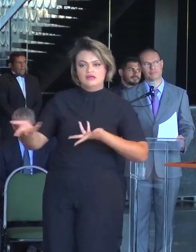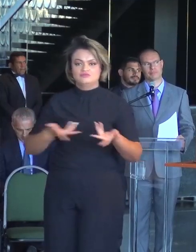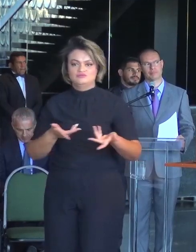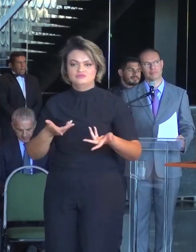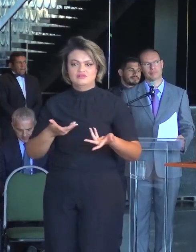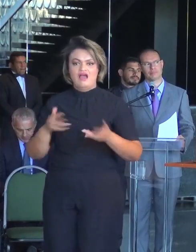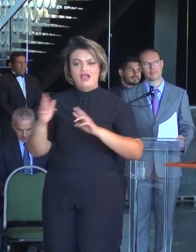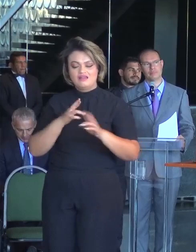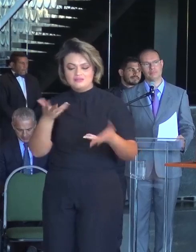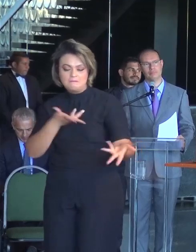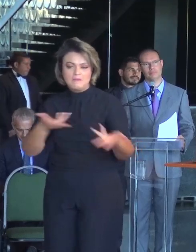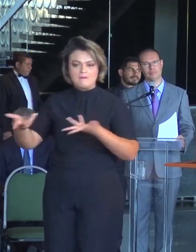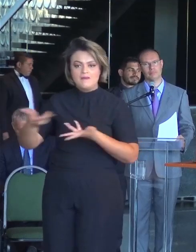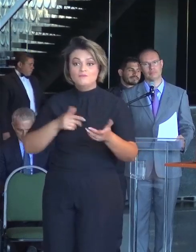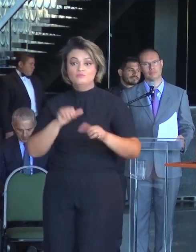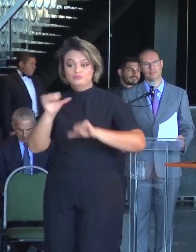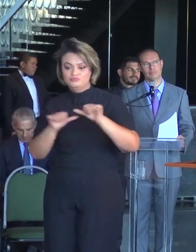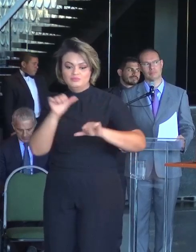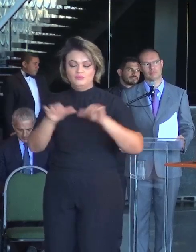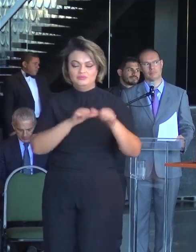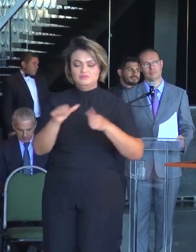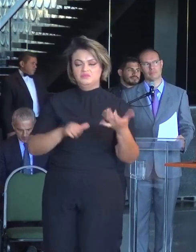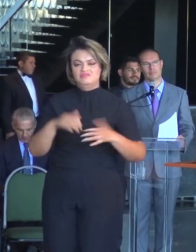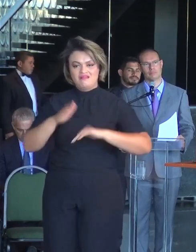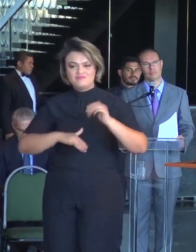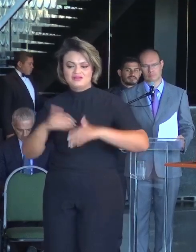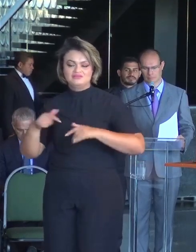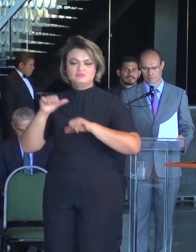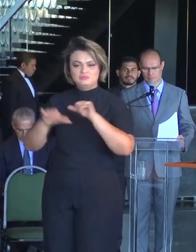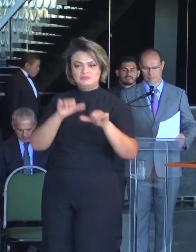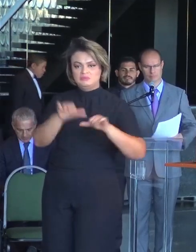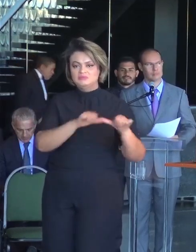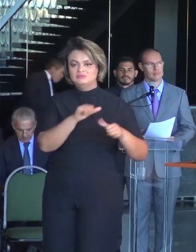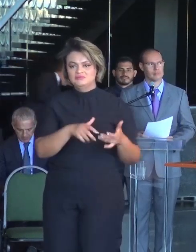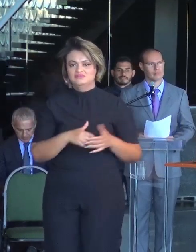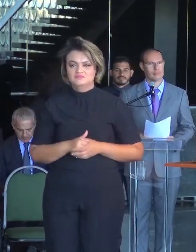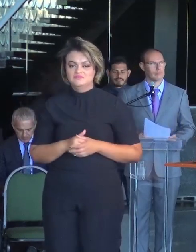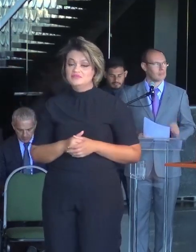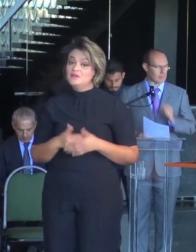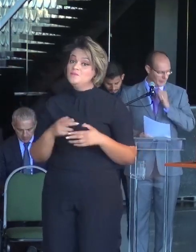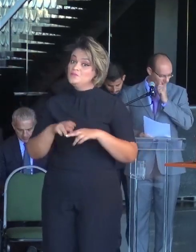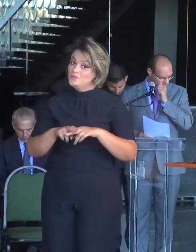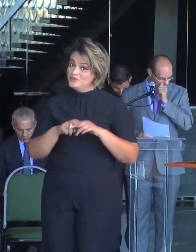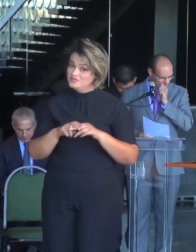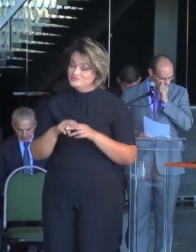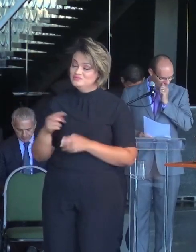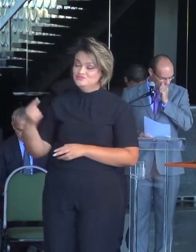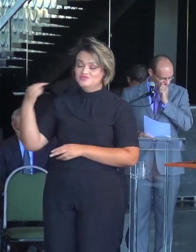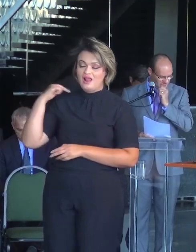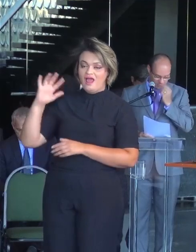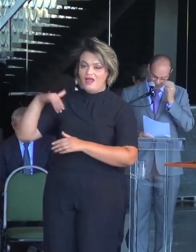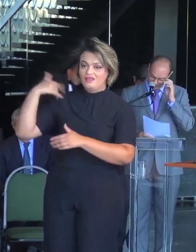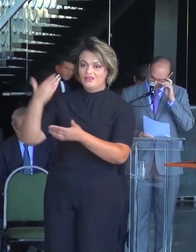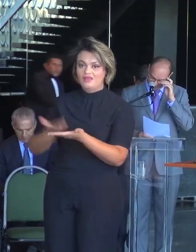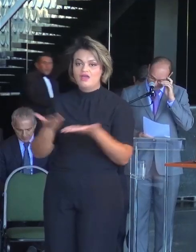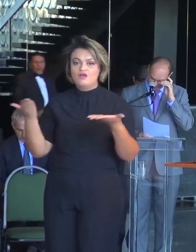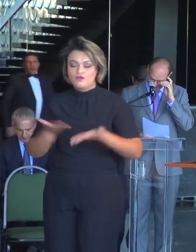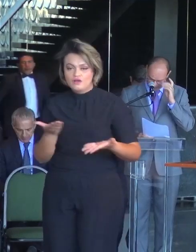dessa relação. Mas foi assim que, de lá para cá, foi se